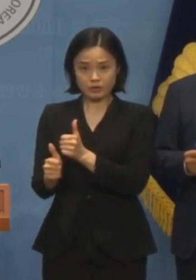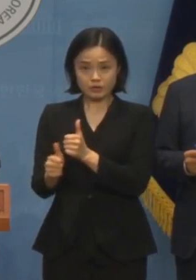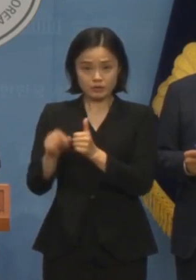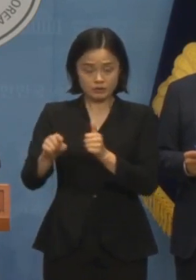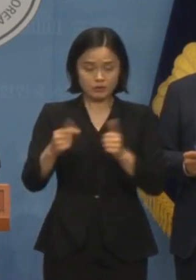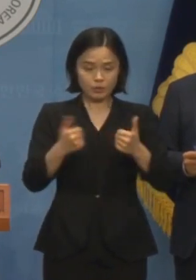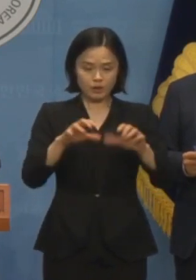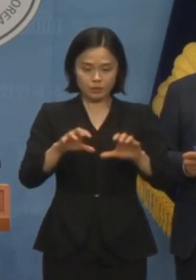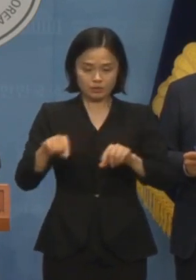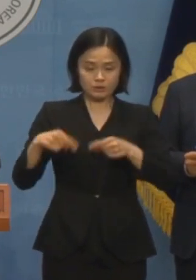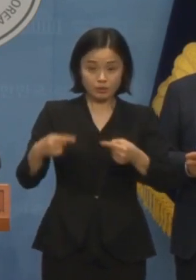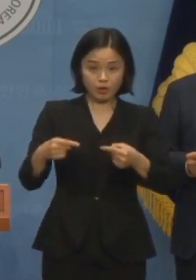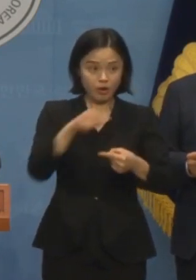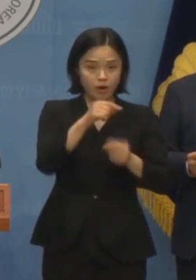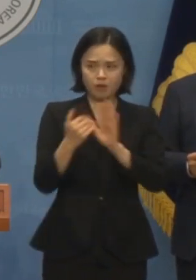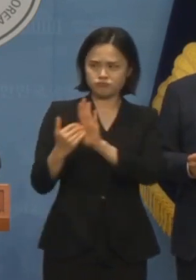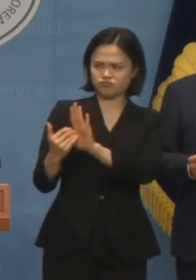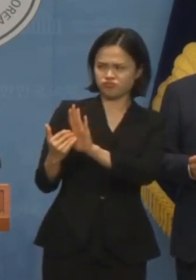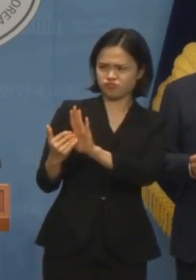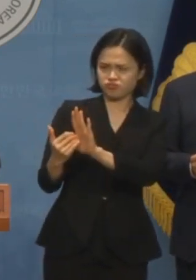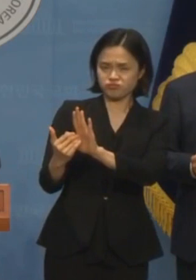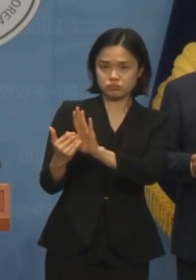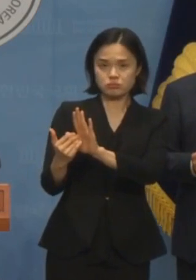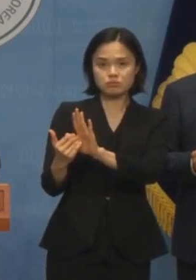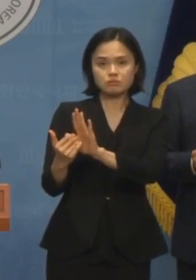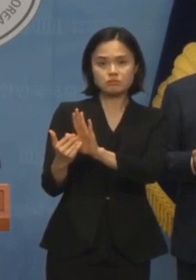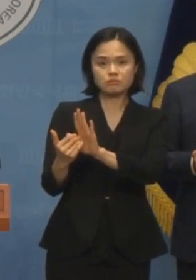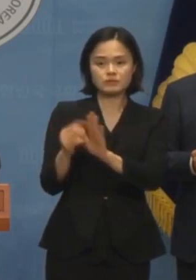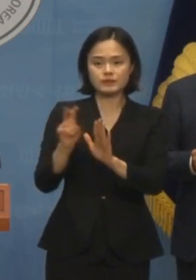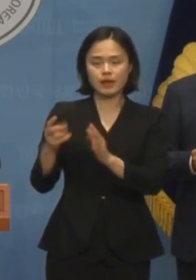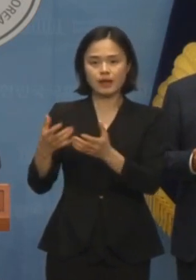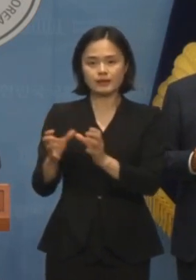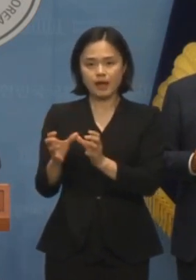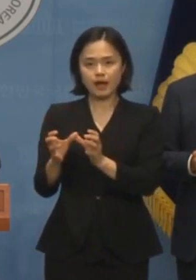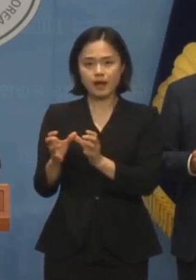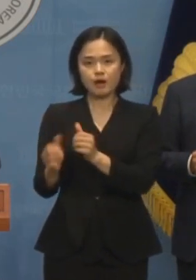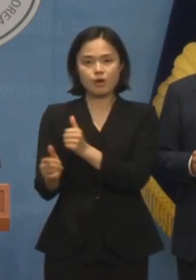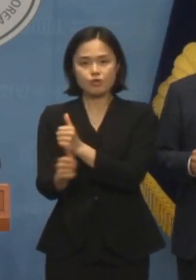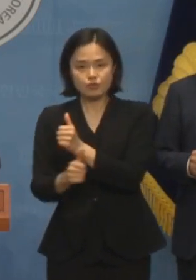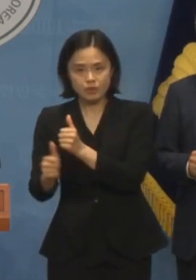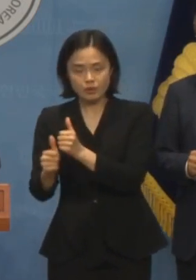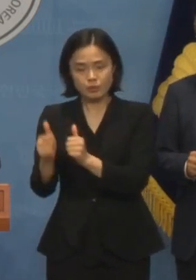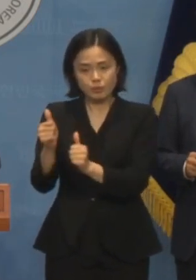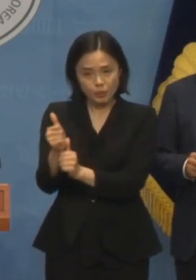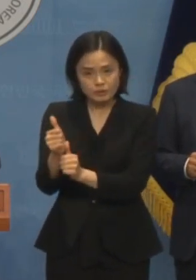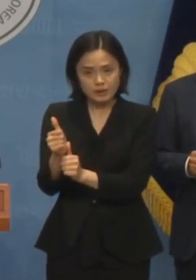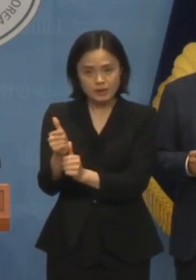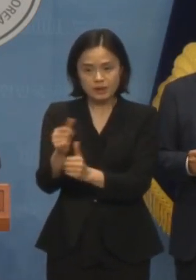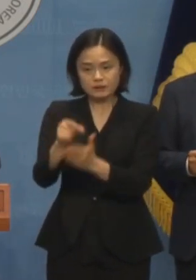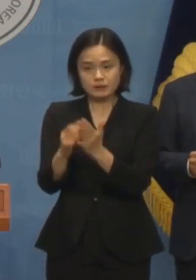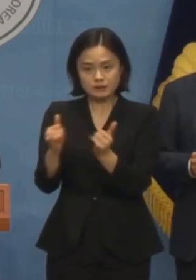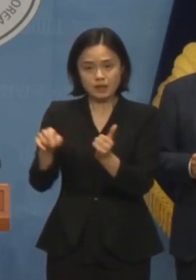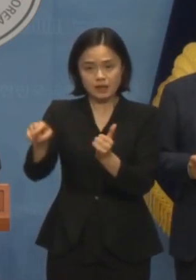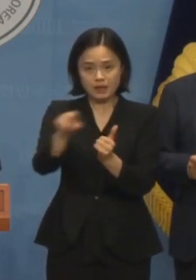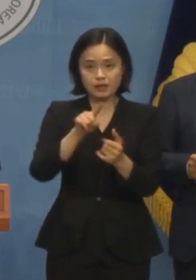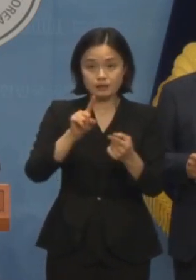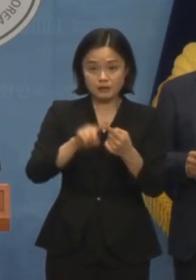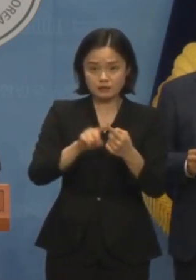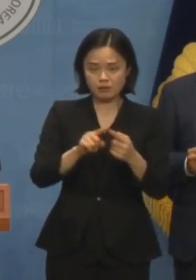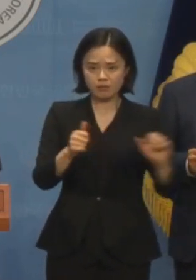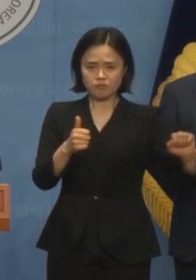입장을 가로막고 야당 의원들과 보좌진, 취재진 등을 향해 집단적